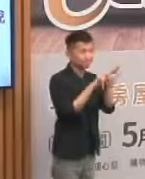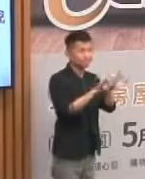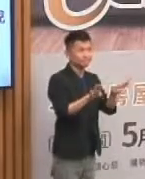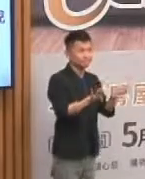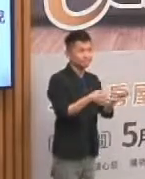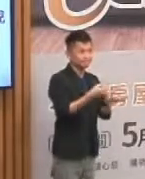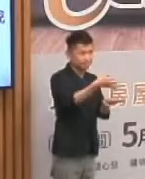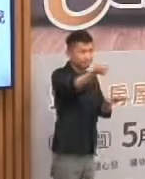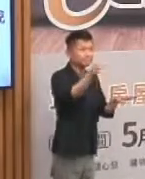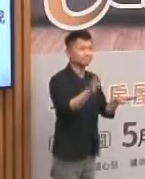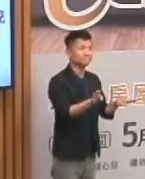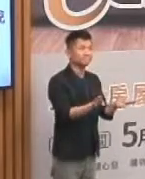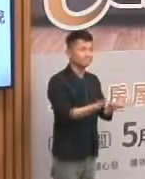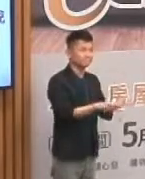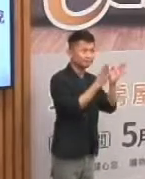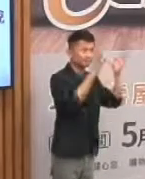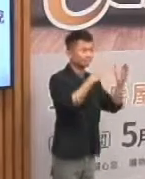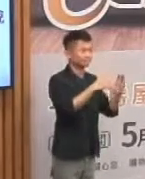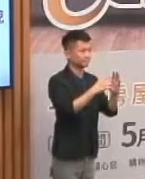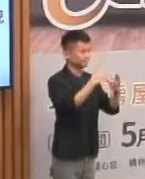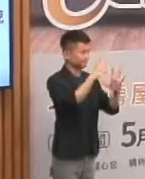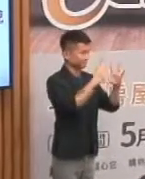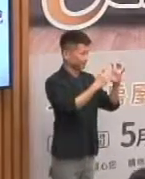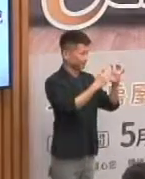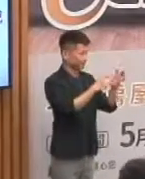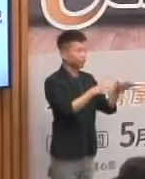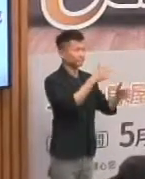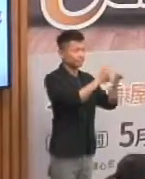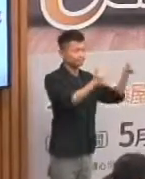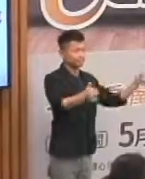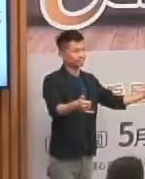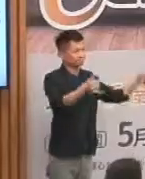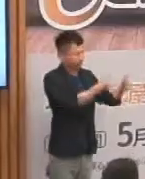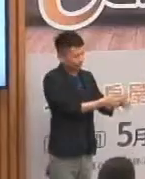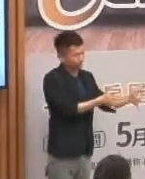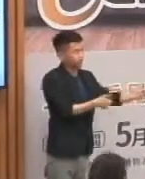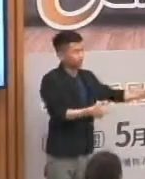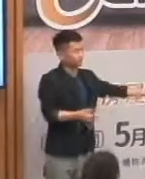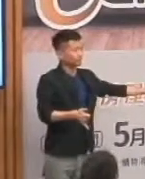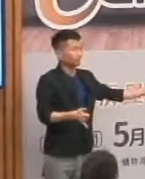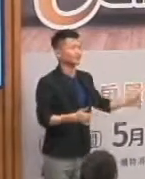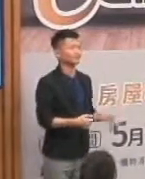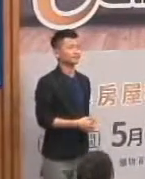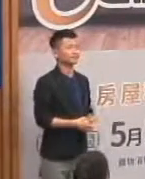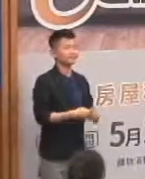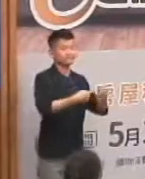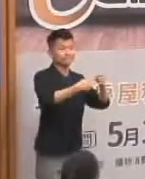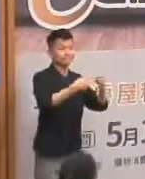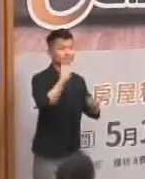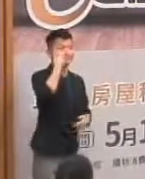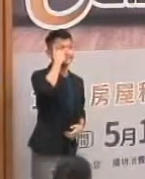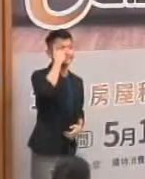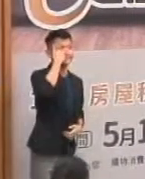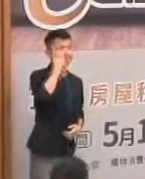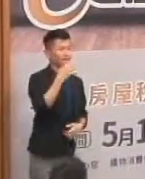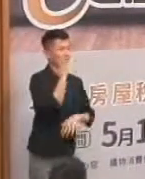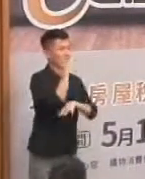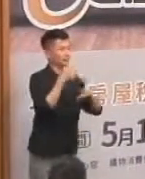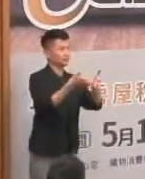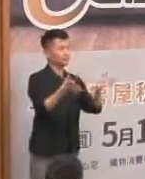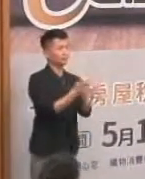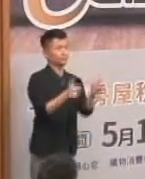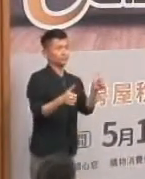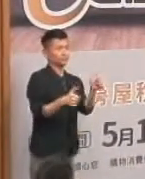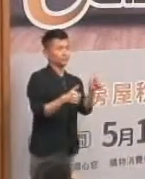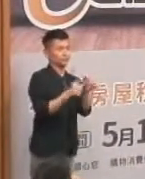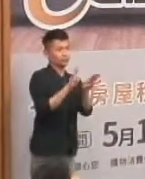启动仪式。让我们也一同欢迎今天莅临的长官与我们共享这一个时刻。首先是来自我们财政部赋